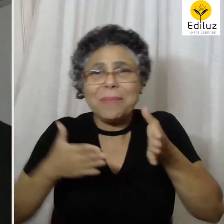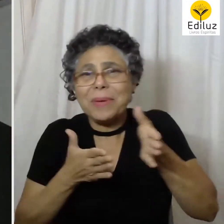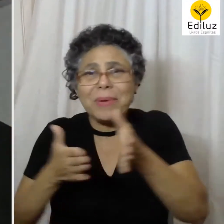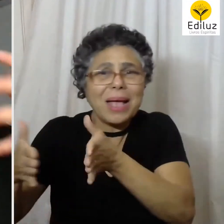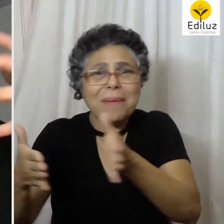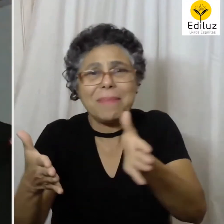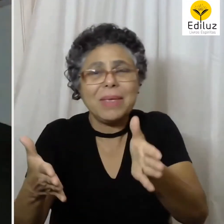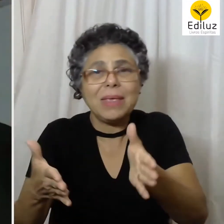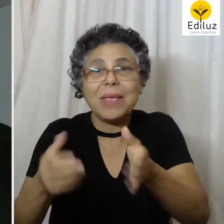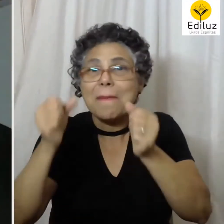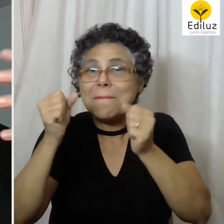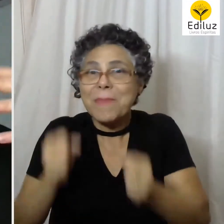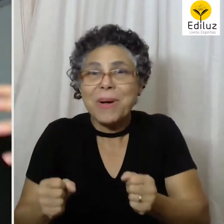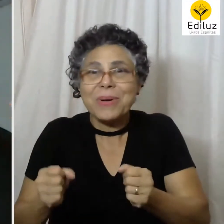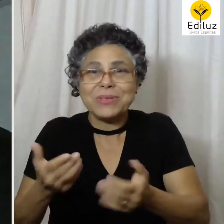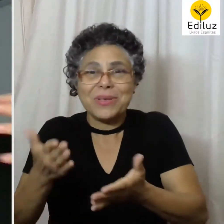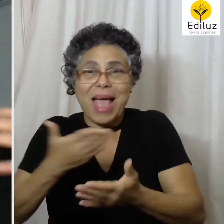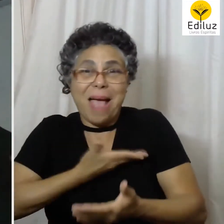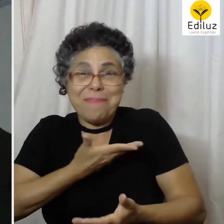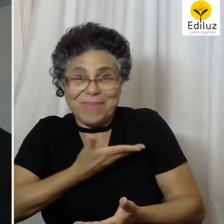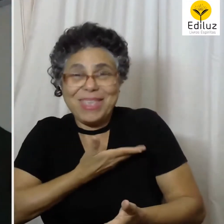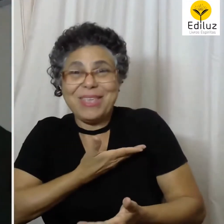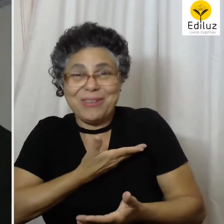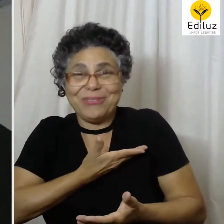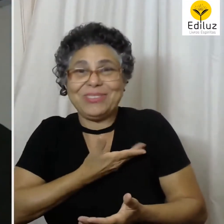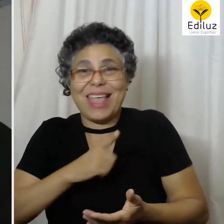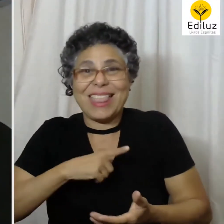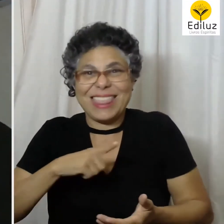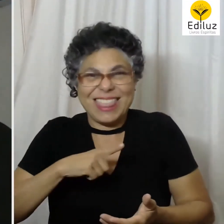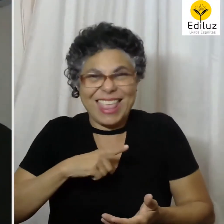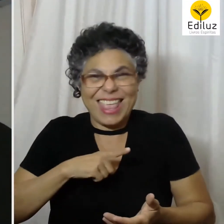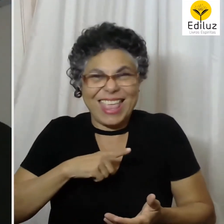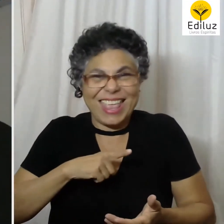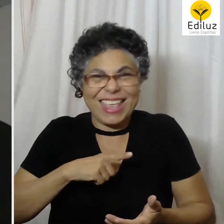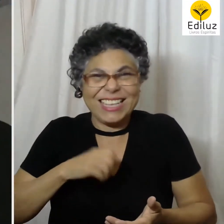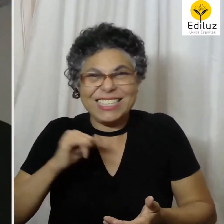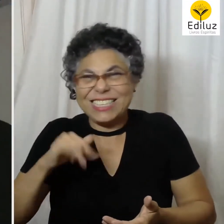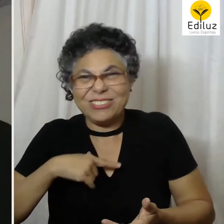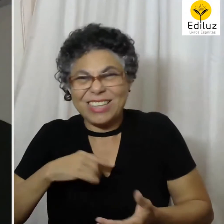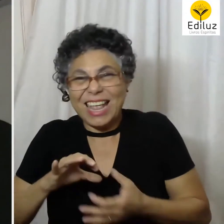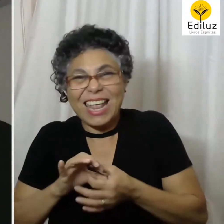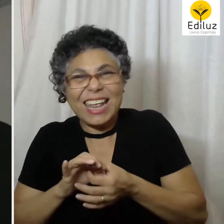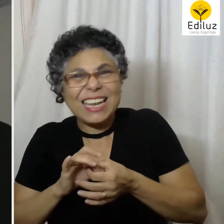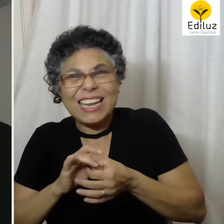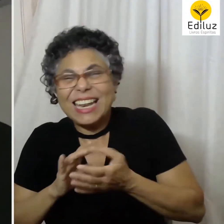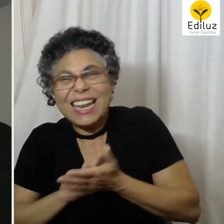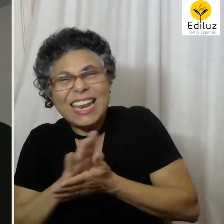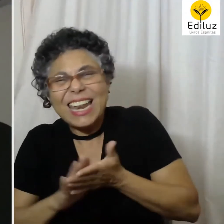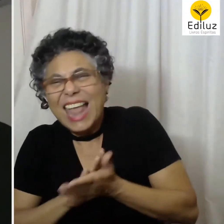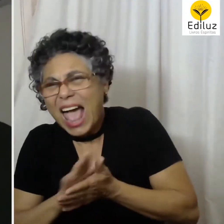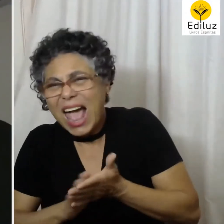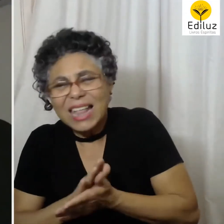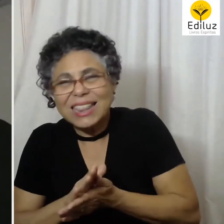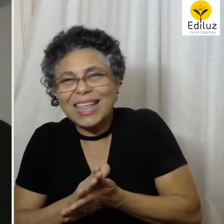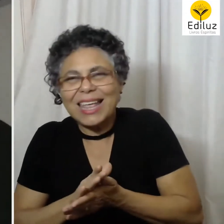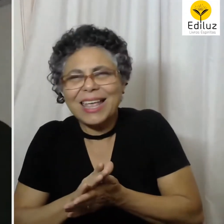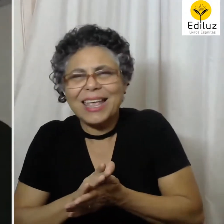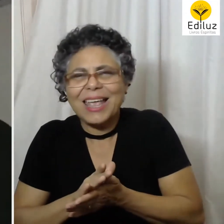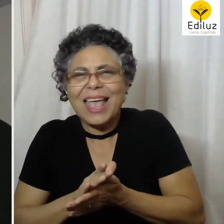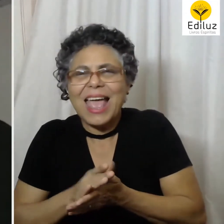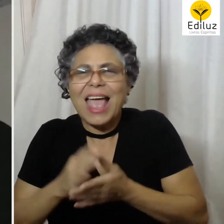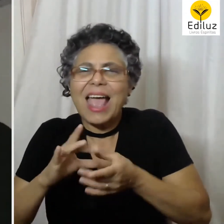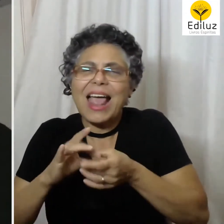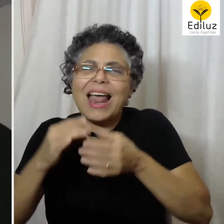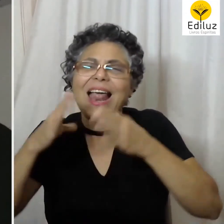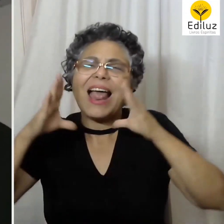que possam, porventura, me ajudar, quando nada, aliviar o meu cansaço. É isso que a gente